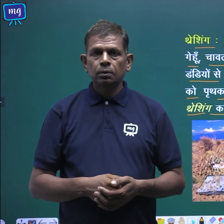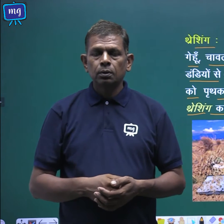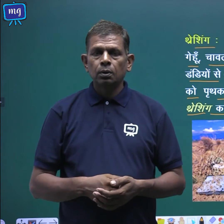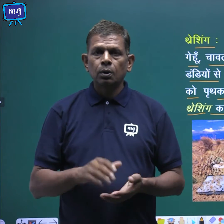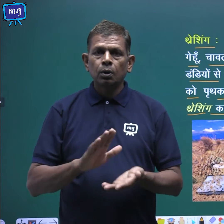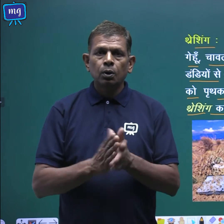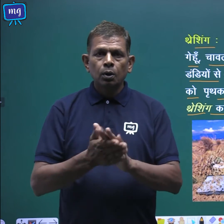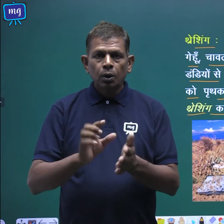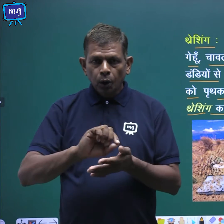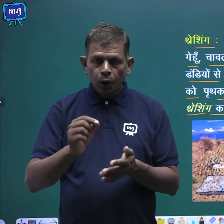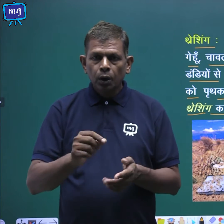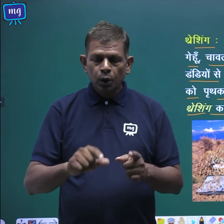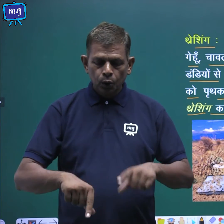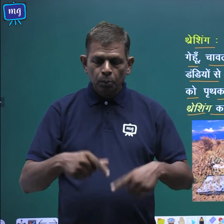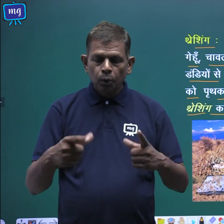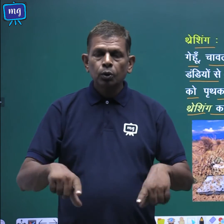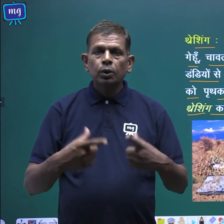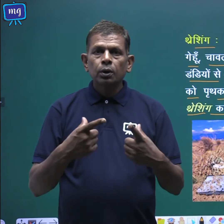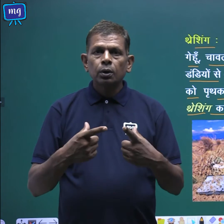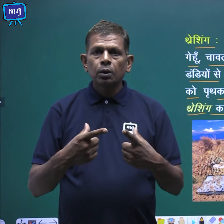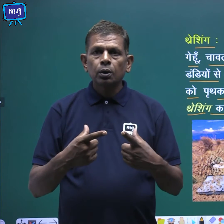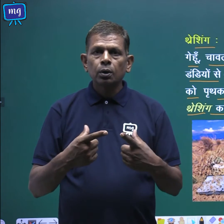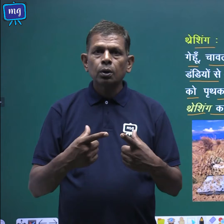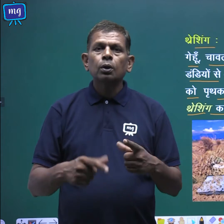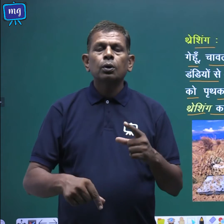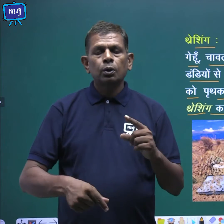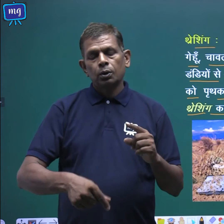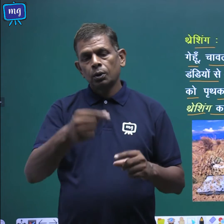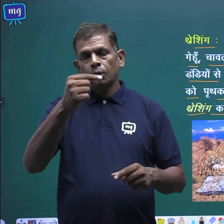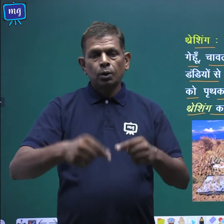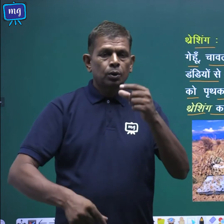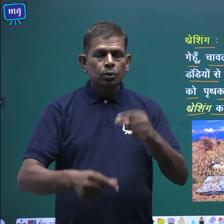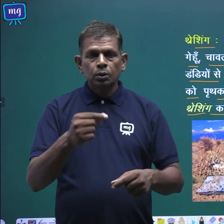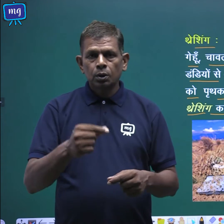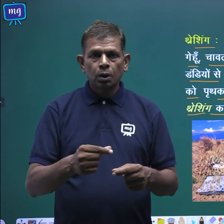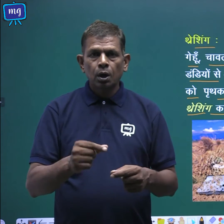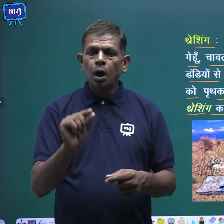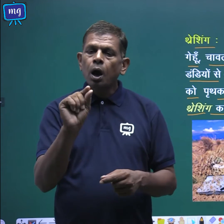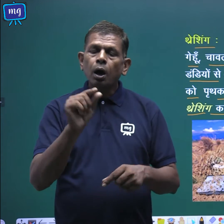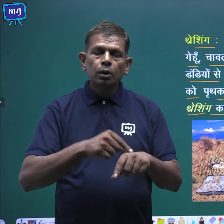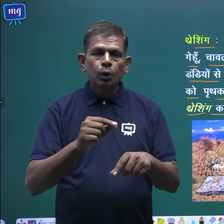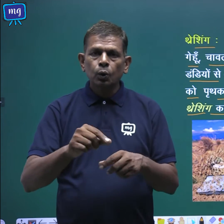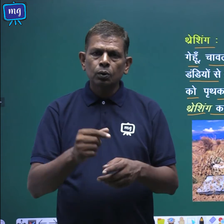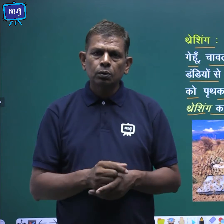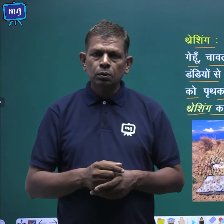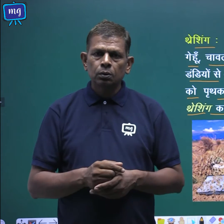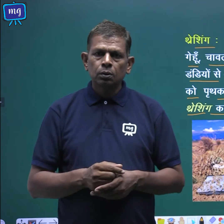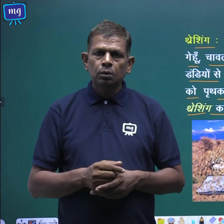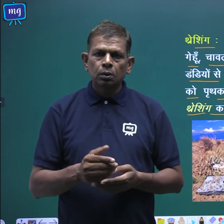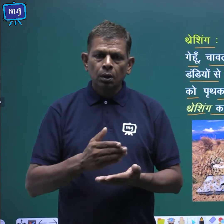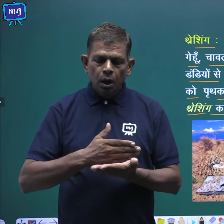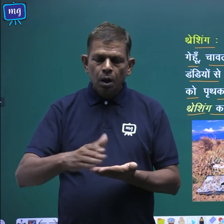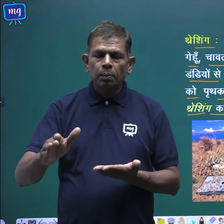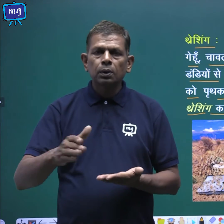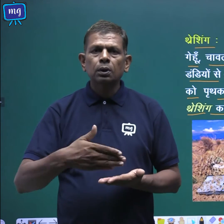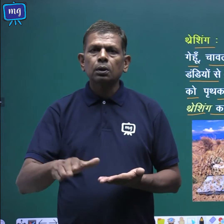गेहूं के पौधों की डंडियों से अन्न कणों को पृथक